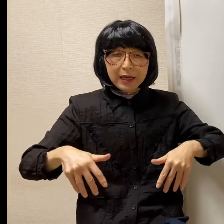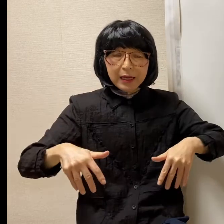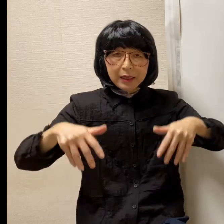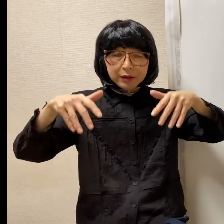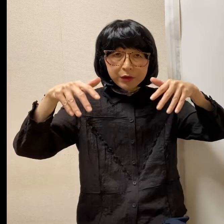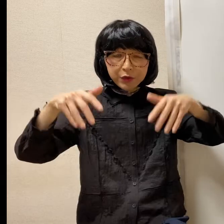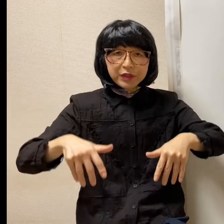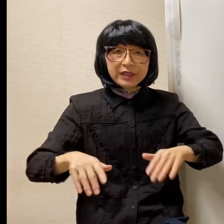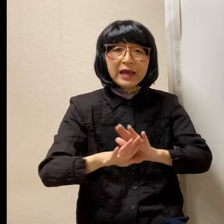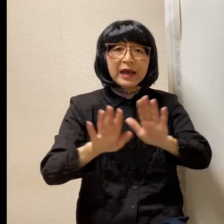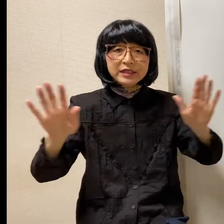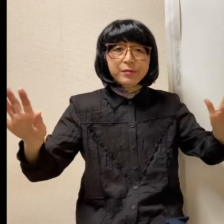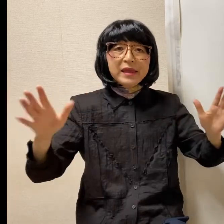雨が降り始めた。